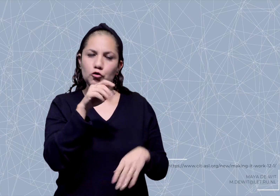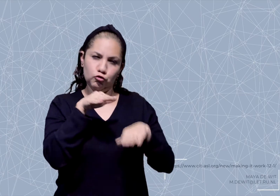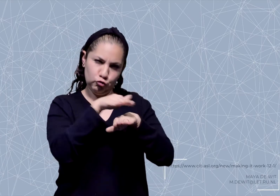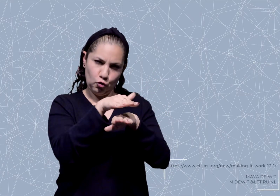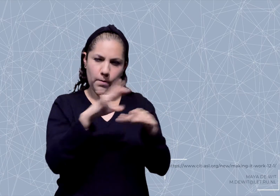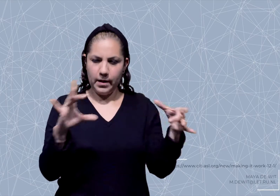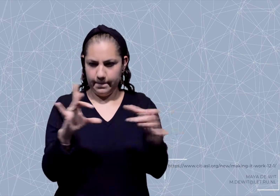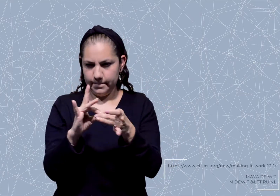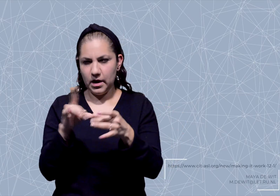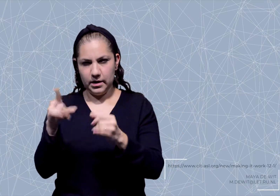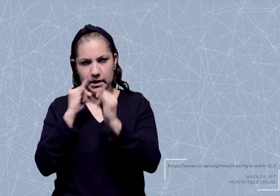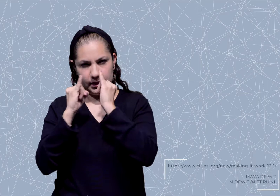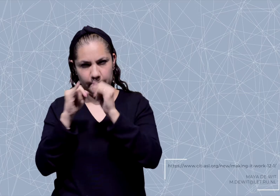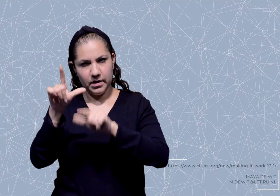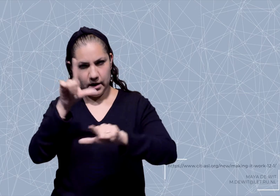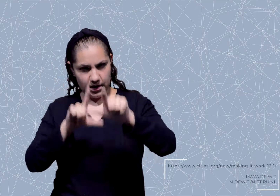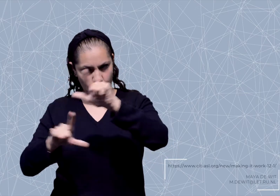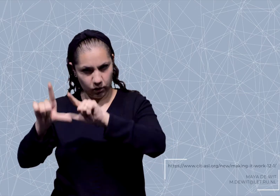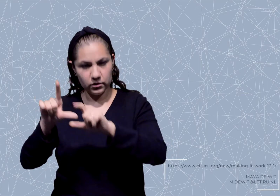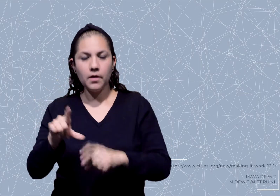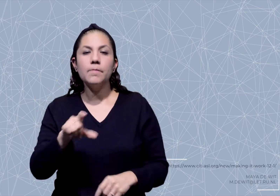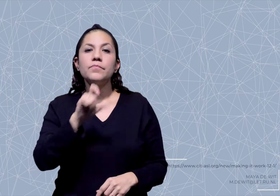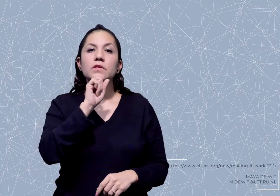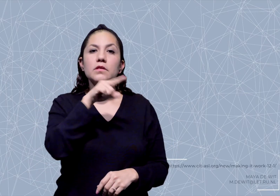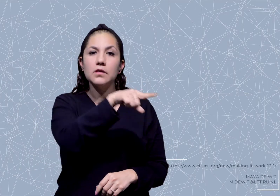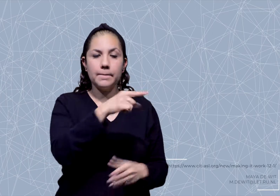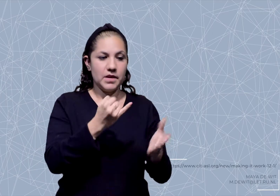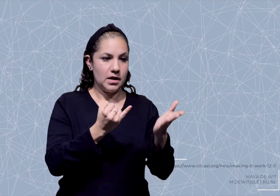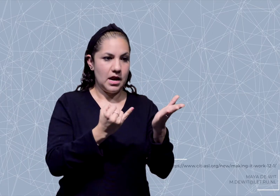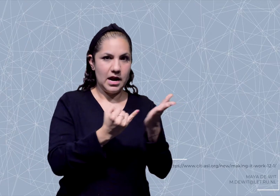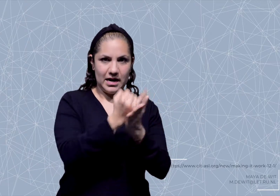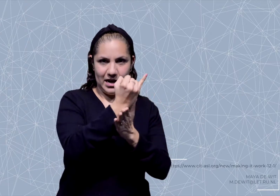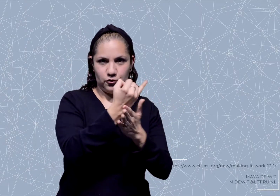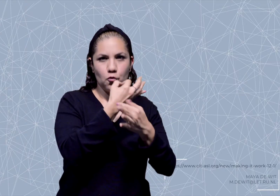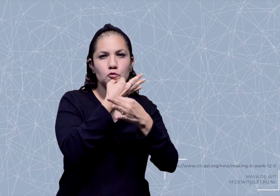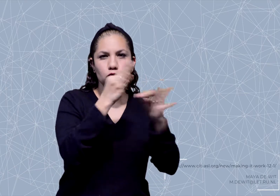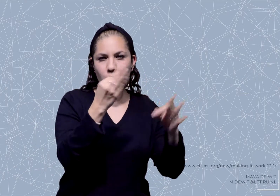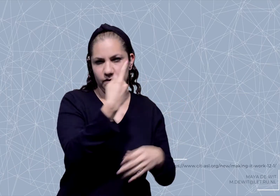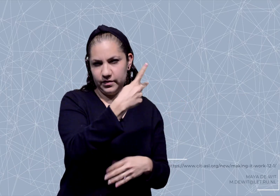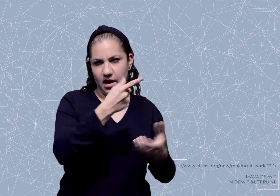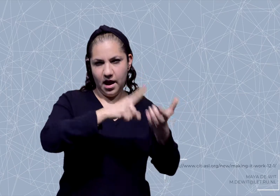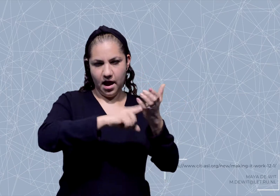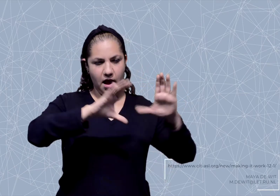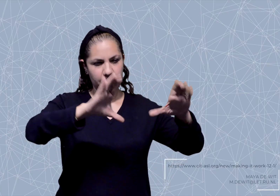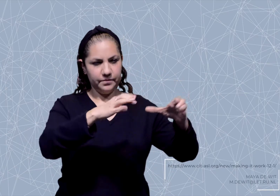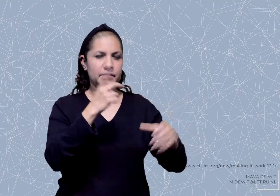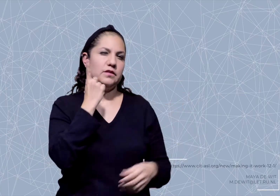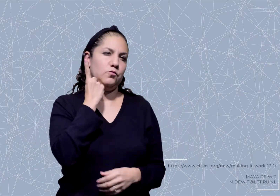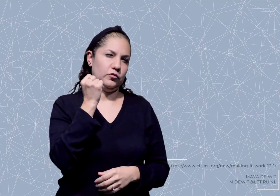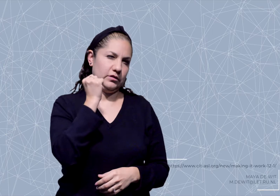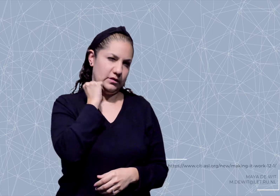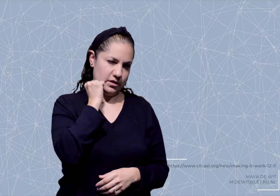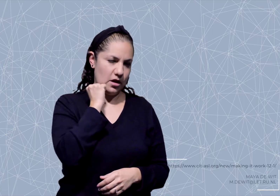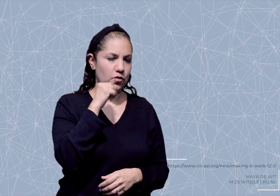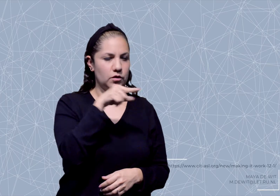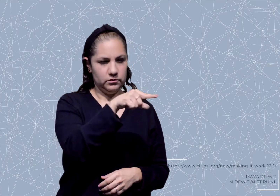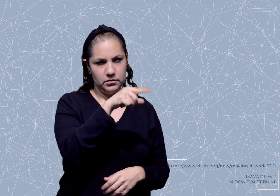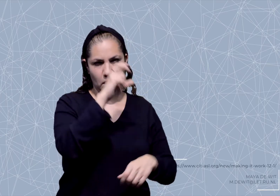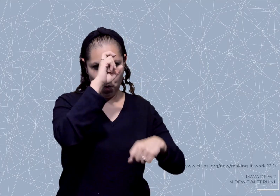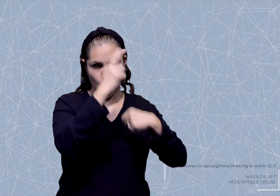IC y la resolución del Parlamento son una variedad de herramientas útiles para que los intérpretes de lenguas